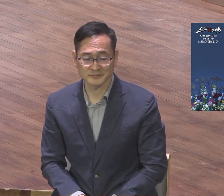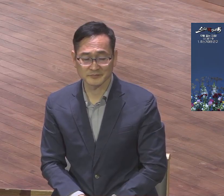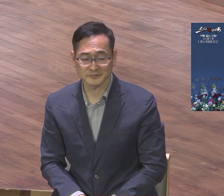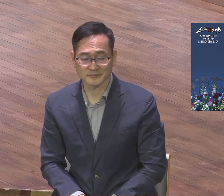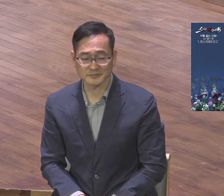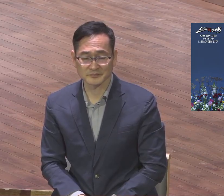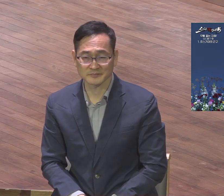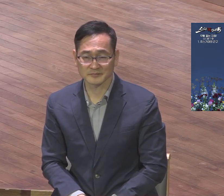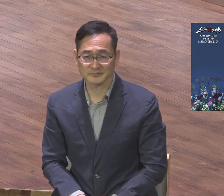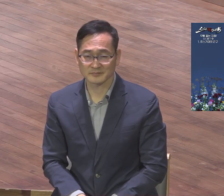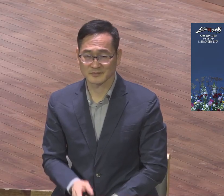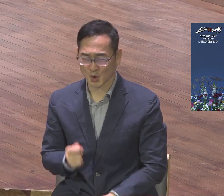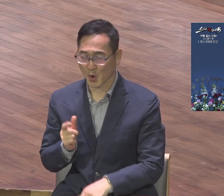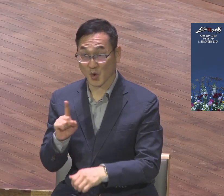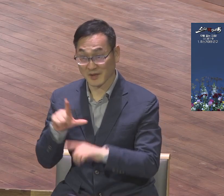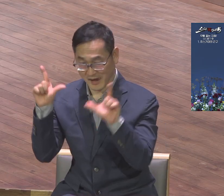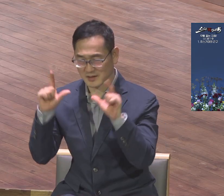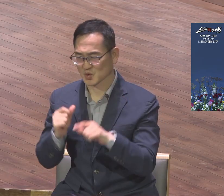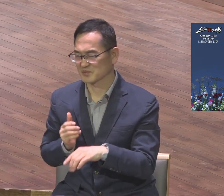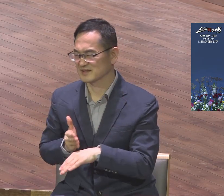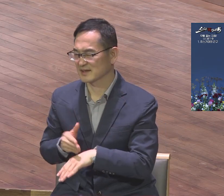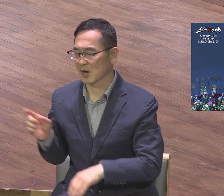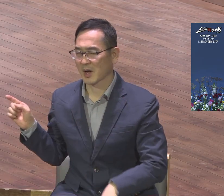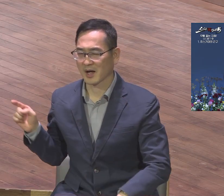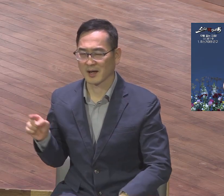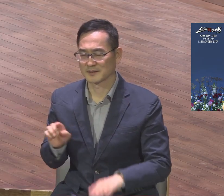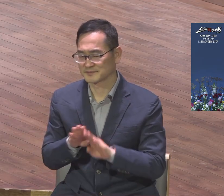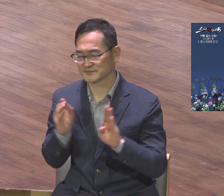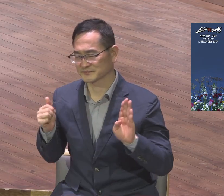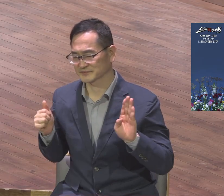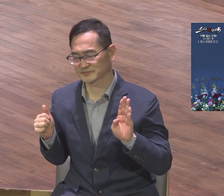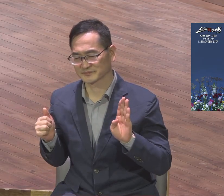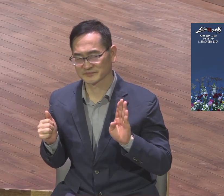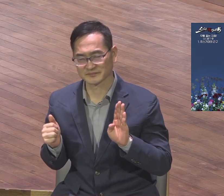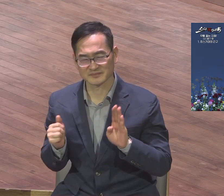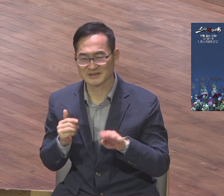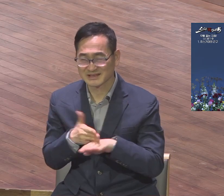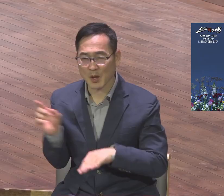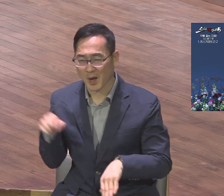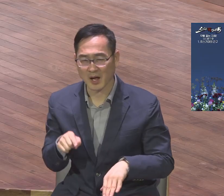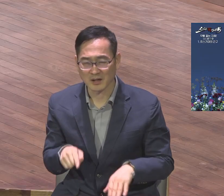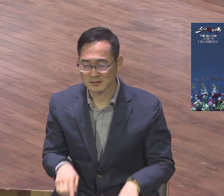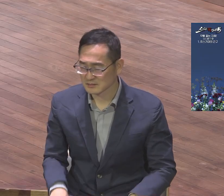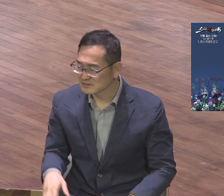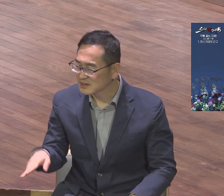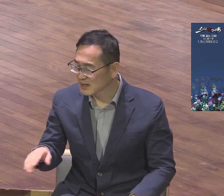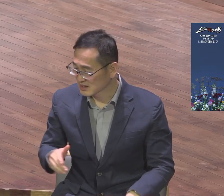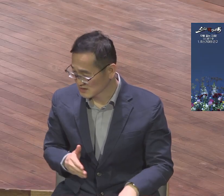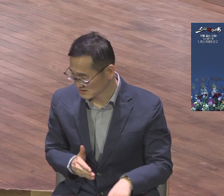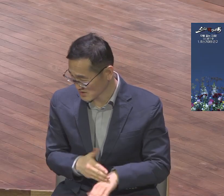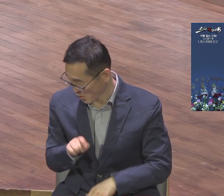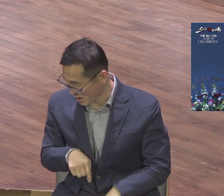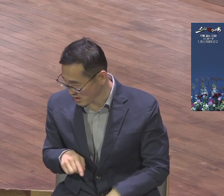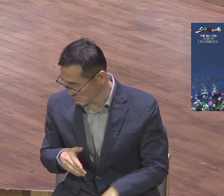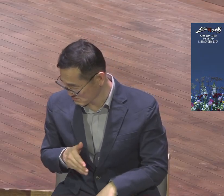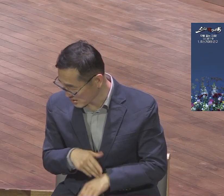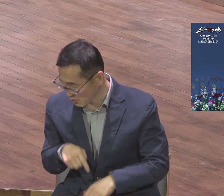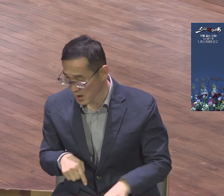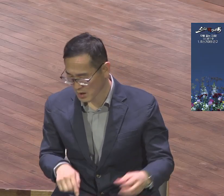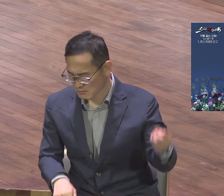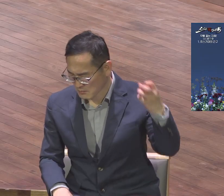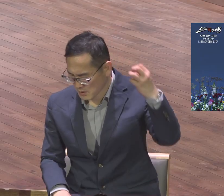언제야 이제 오냐. 막 머리가 팍 서는 게 있죠. 느낌이 그래, 느낌이. 그러게 그 말을 하시는 것